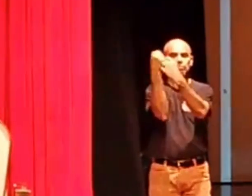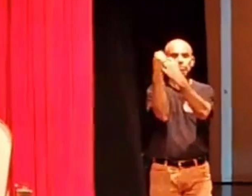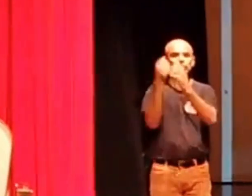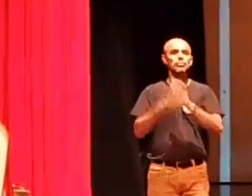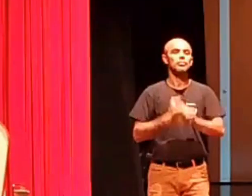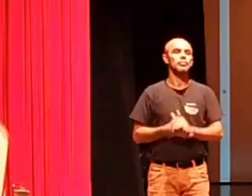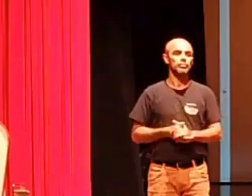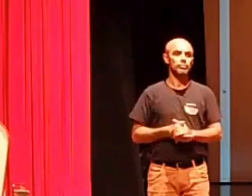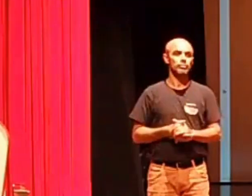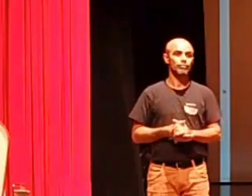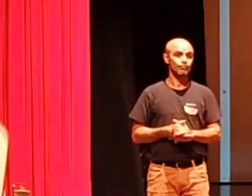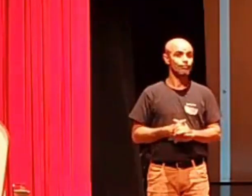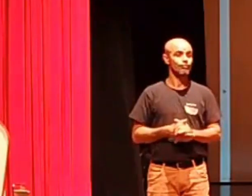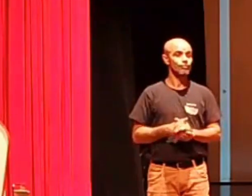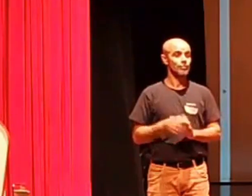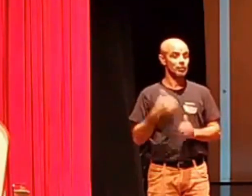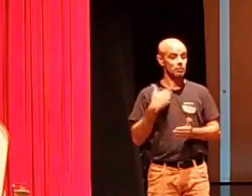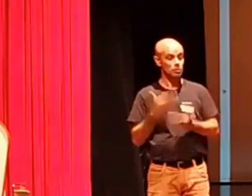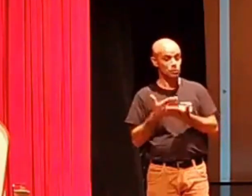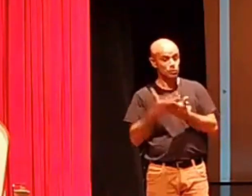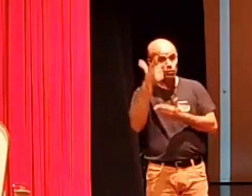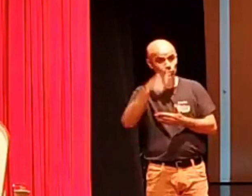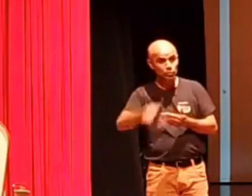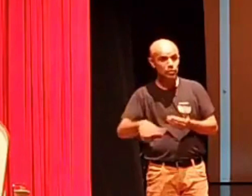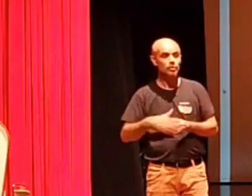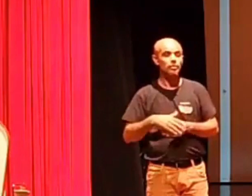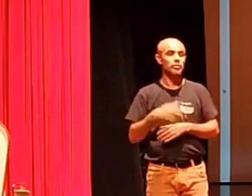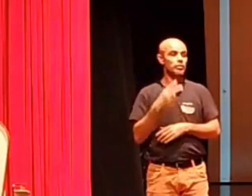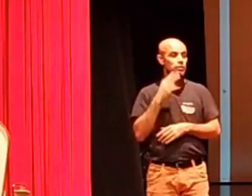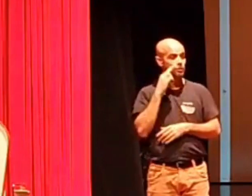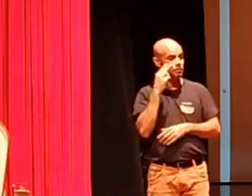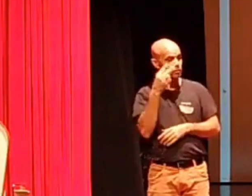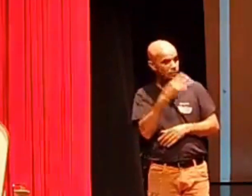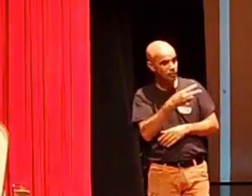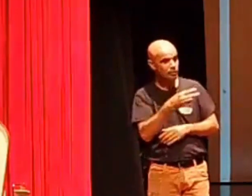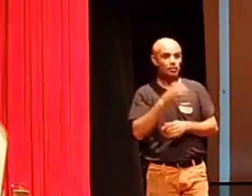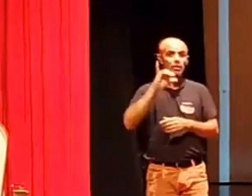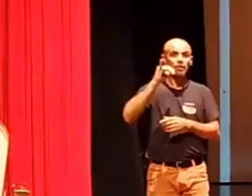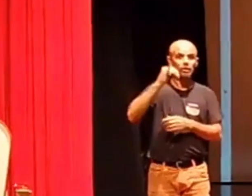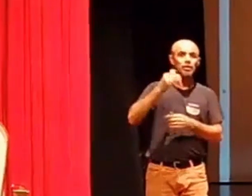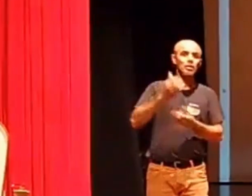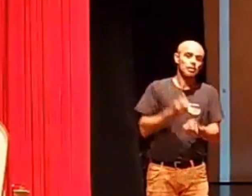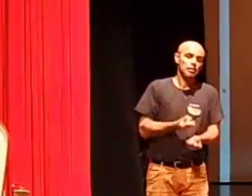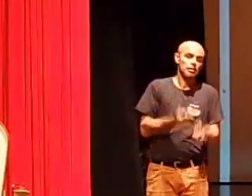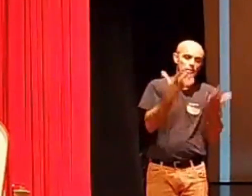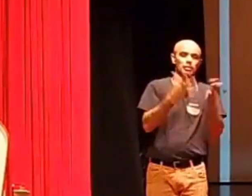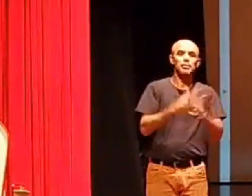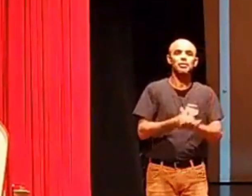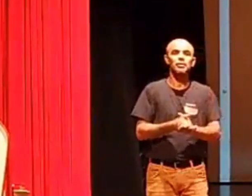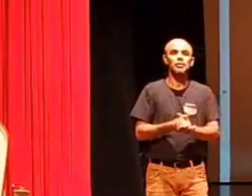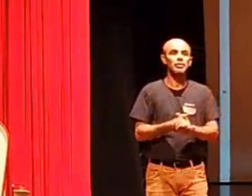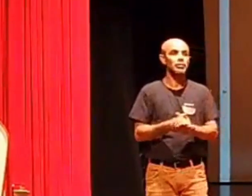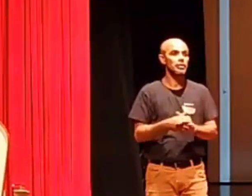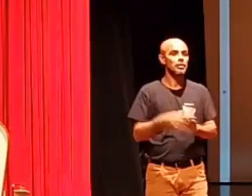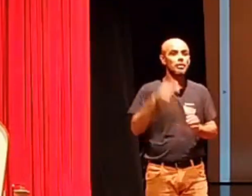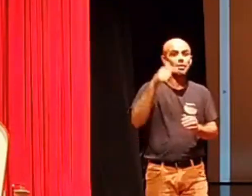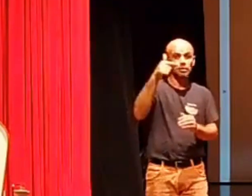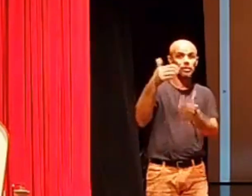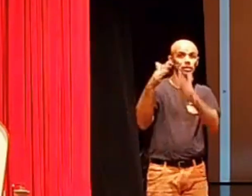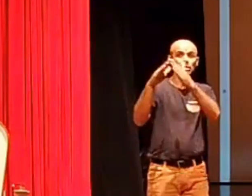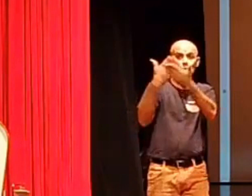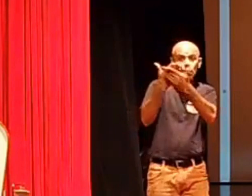A gente precisa rever isso, né? Aí acabei de falar para vocês que a ciência recomenda, né? Que é a SOSORT. Essas são as 7 escolas,